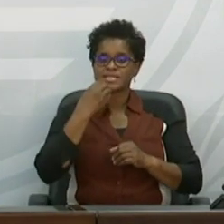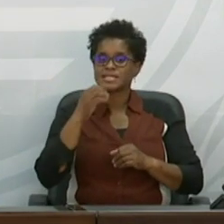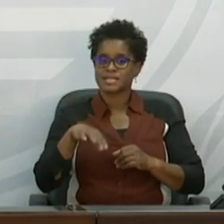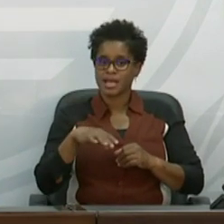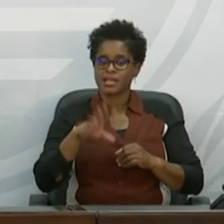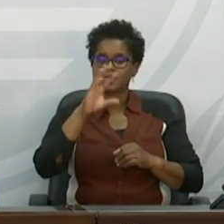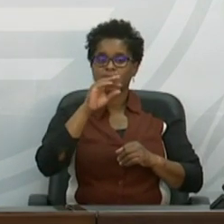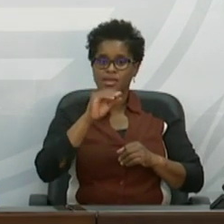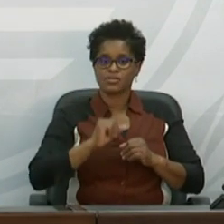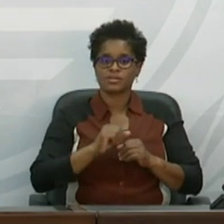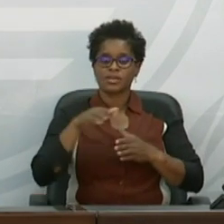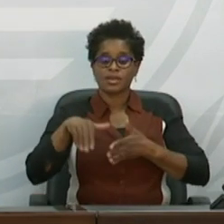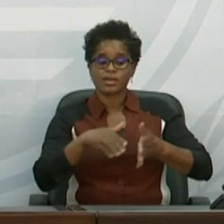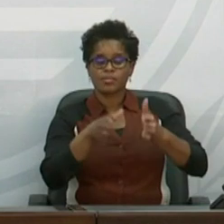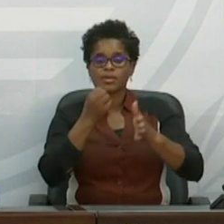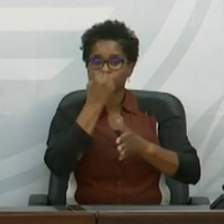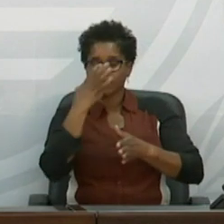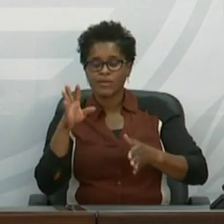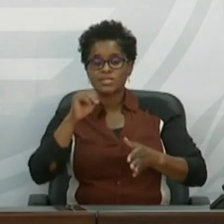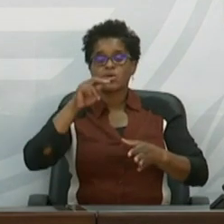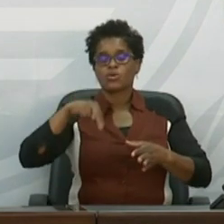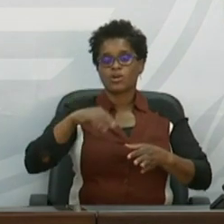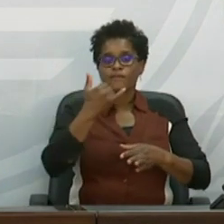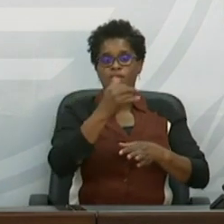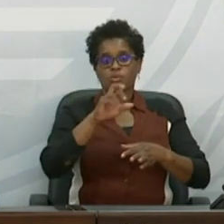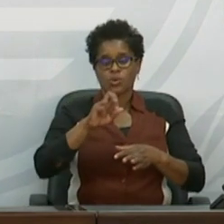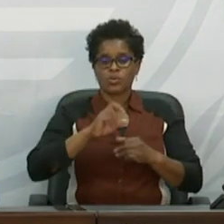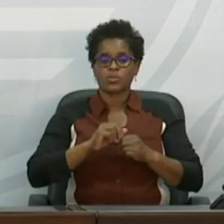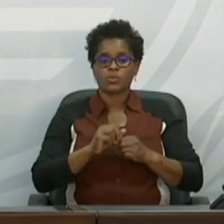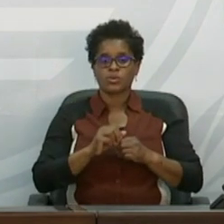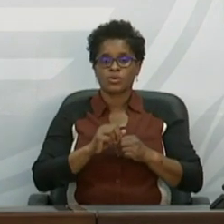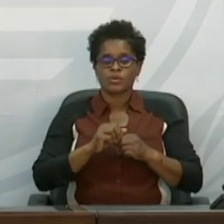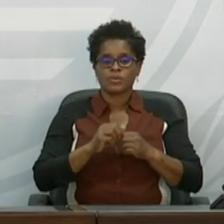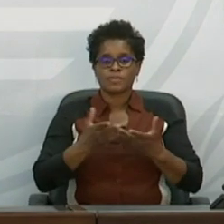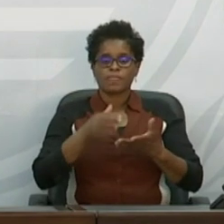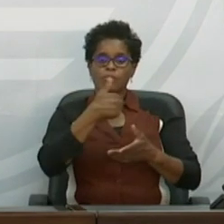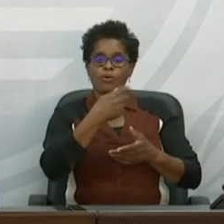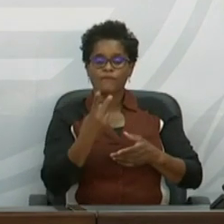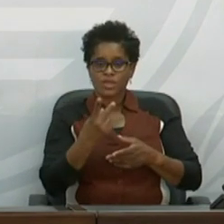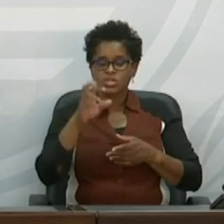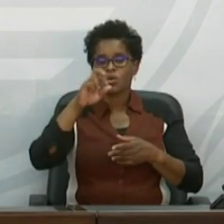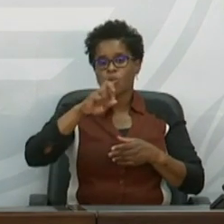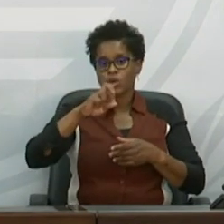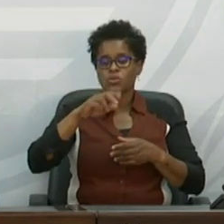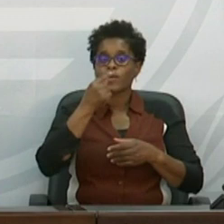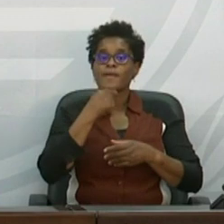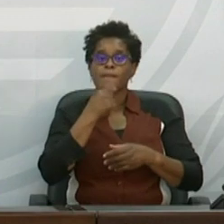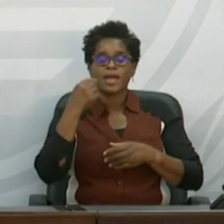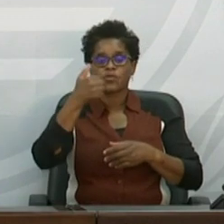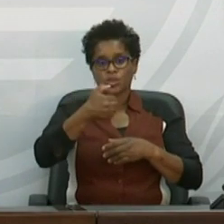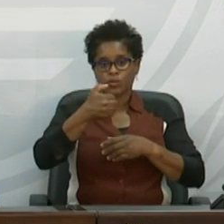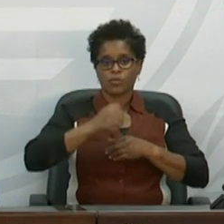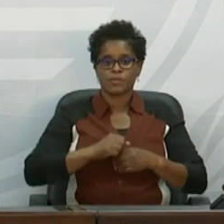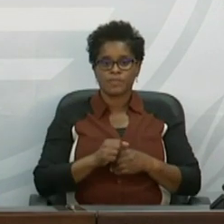Sal 10, Ribeira Brava em São Nicolau 28, Boa Vista 8 e Maio